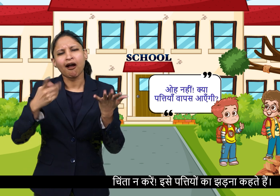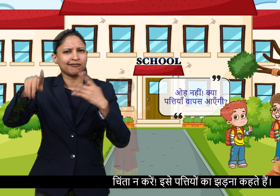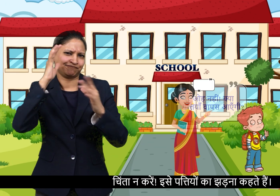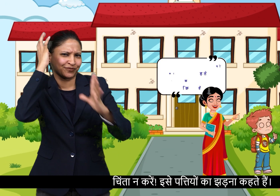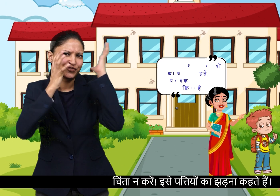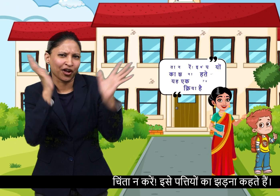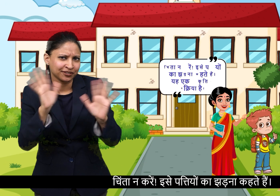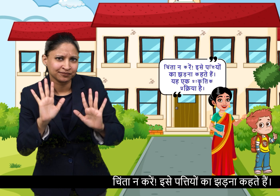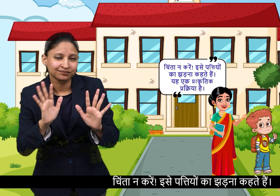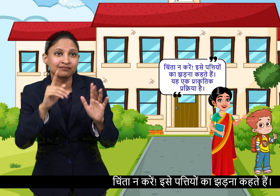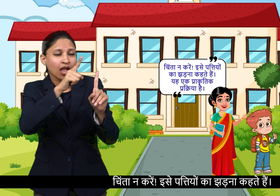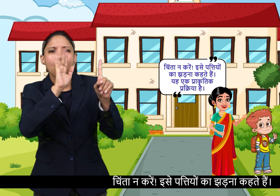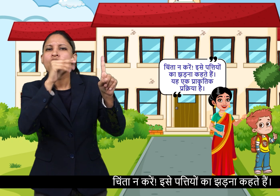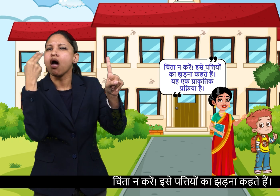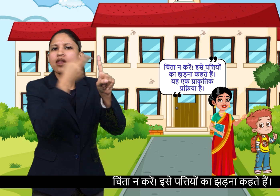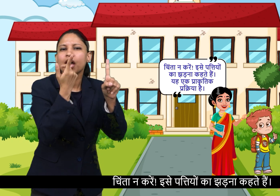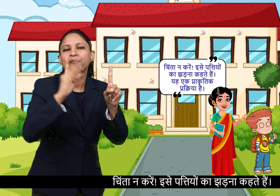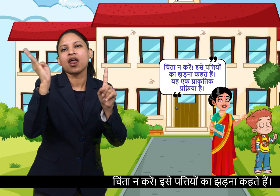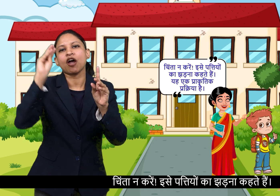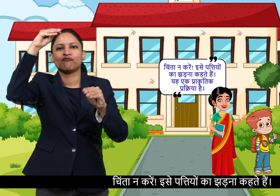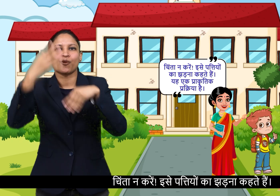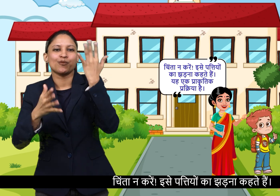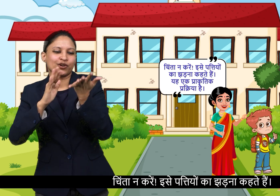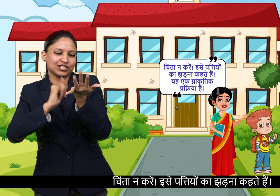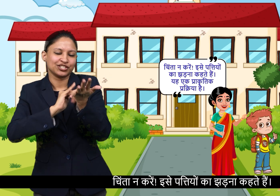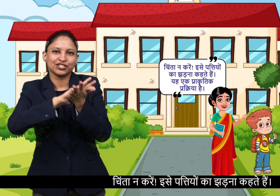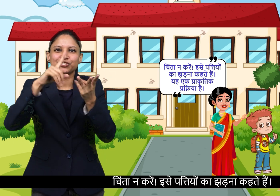चिंता न करें, इसे पत्तियों का झड़ना कहते हैं।